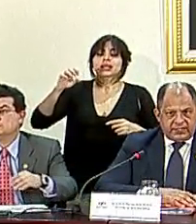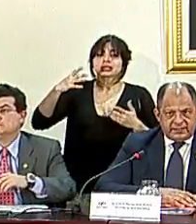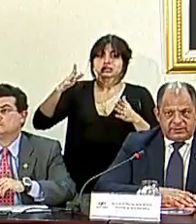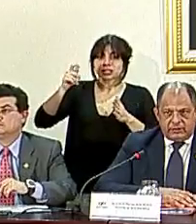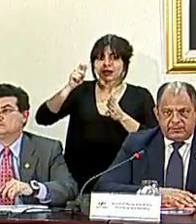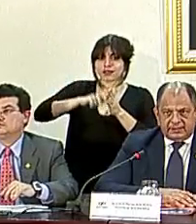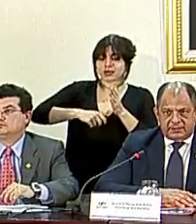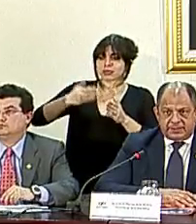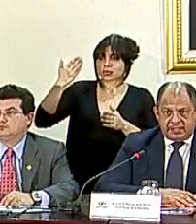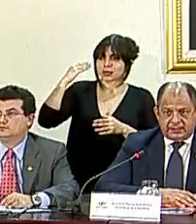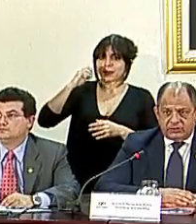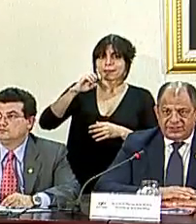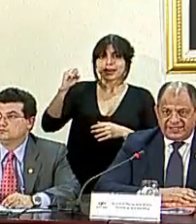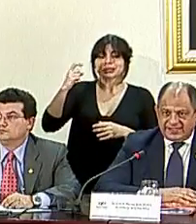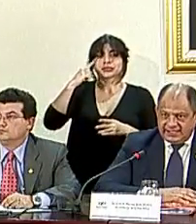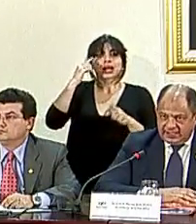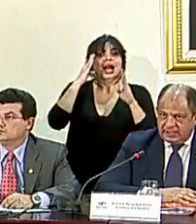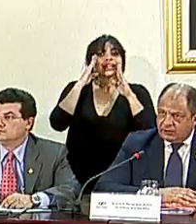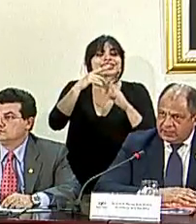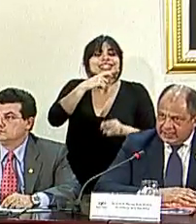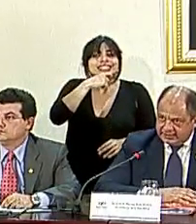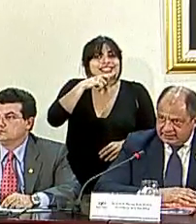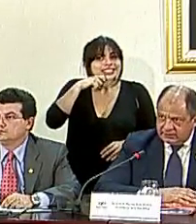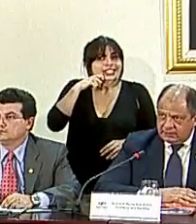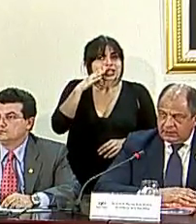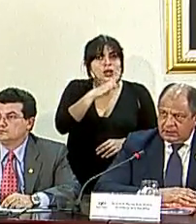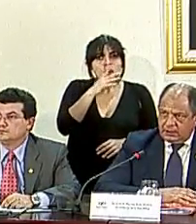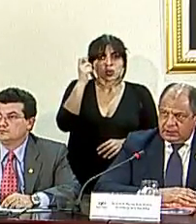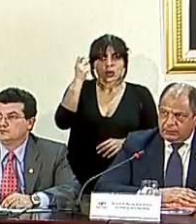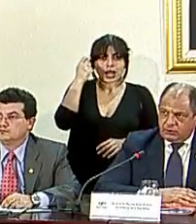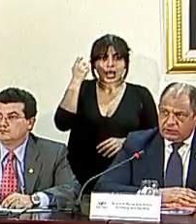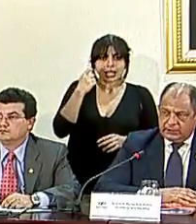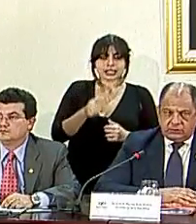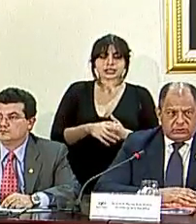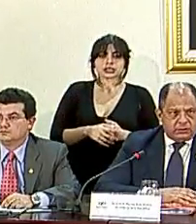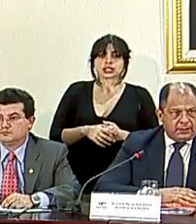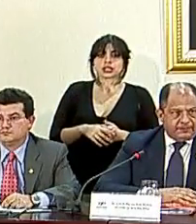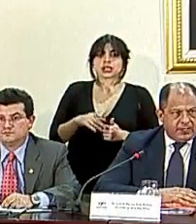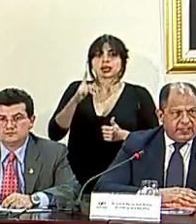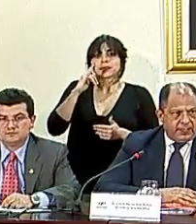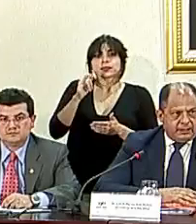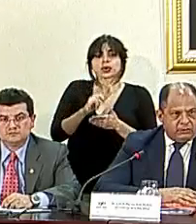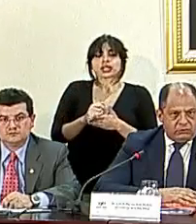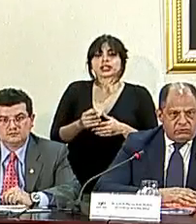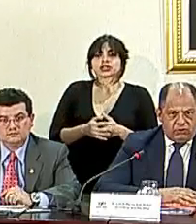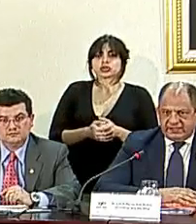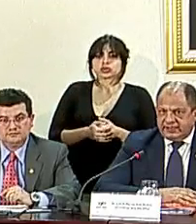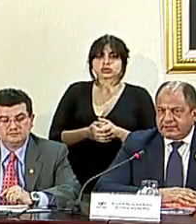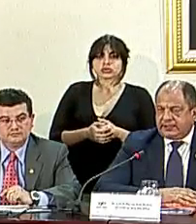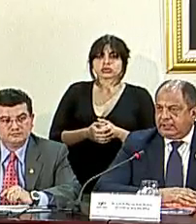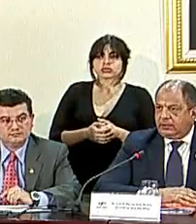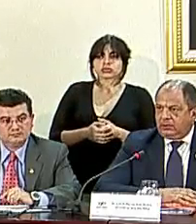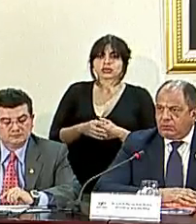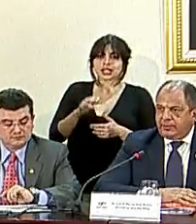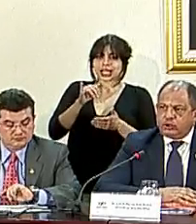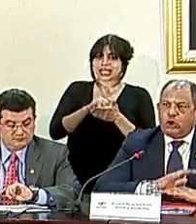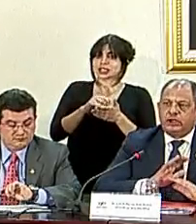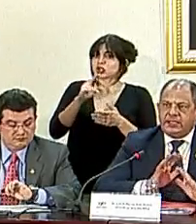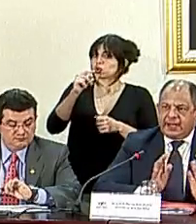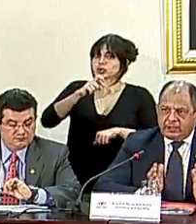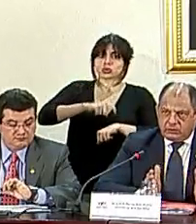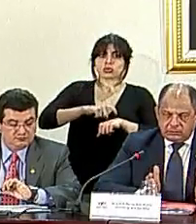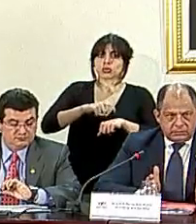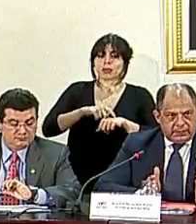firmó ya hace varios meses para la atención de la sequía en Guanacaste, y por lo tanto no es este un